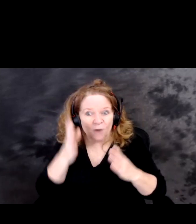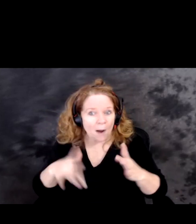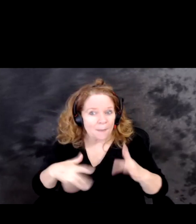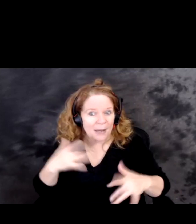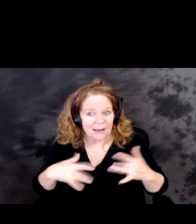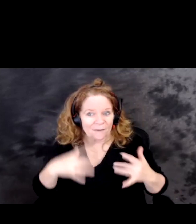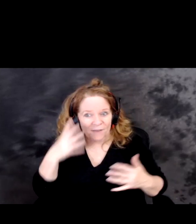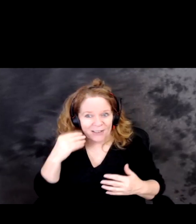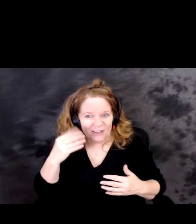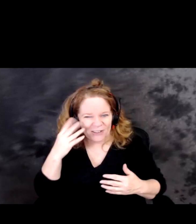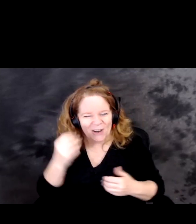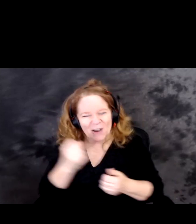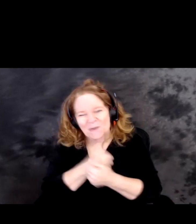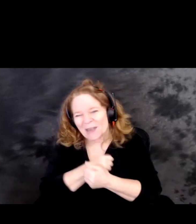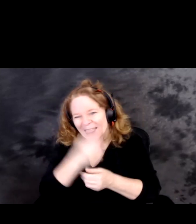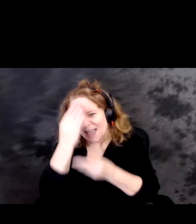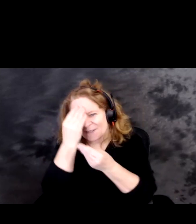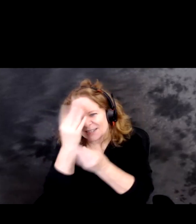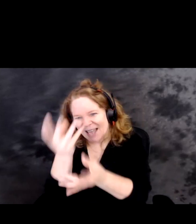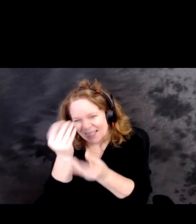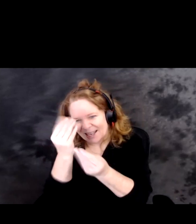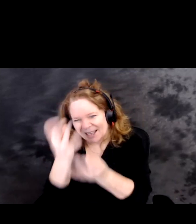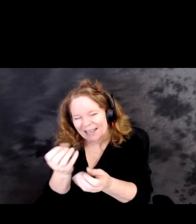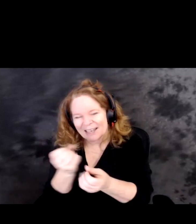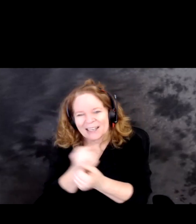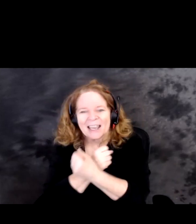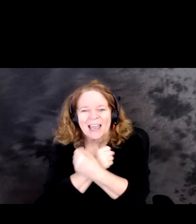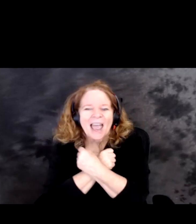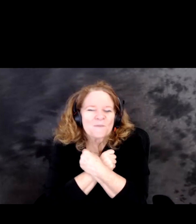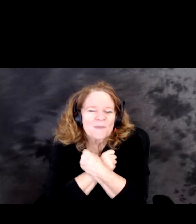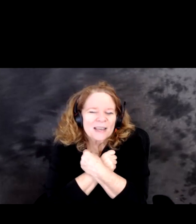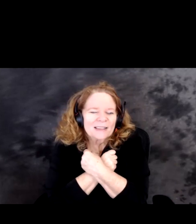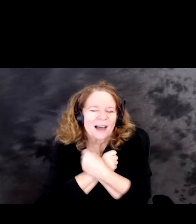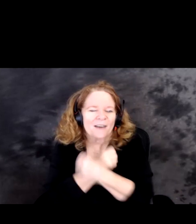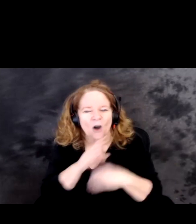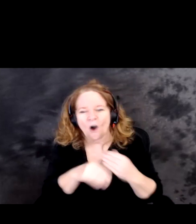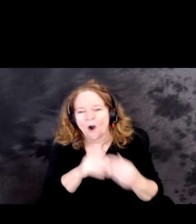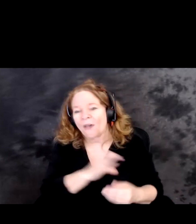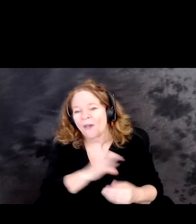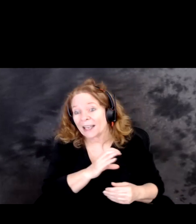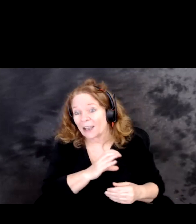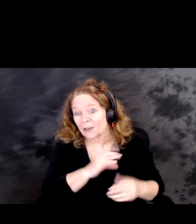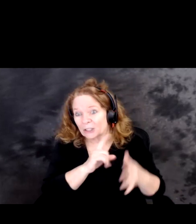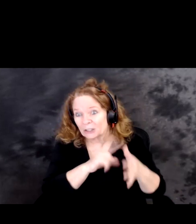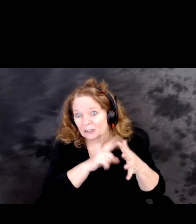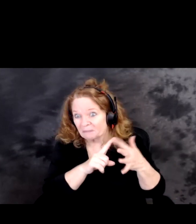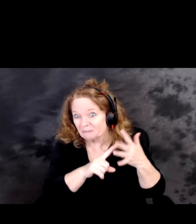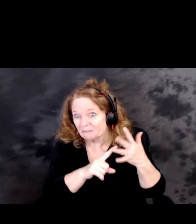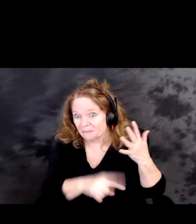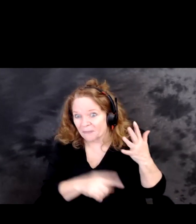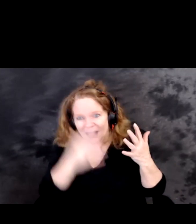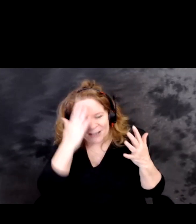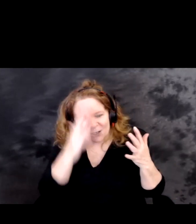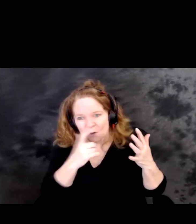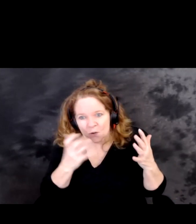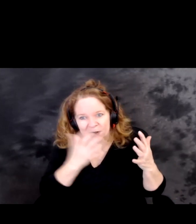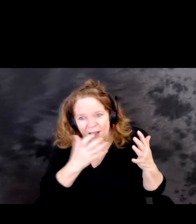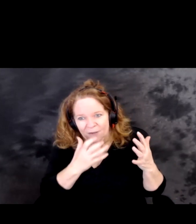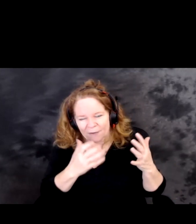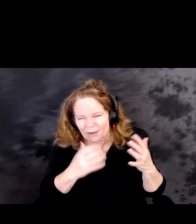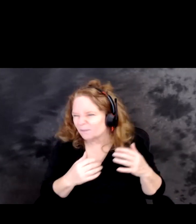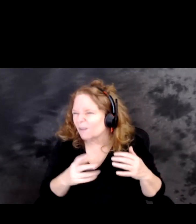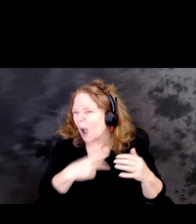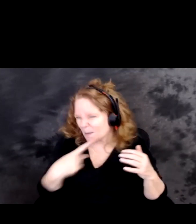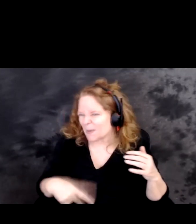y sus aventuras en la granja. Nos encanta contarla. Y nos encantan todos los personajes. ¿Cuál